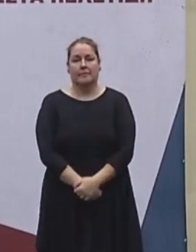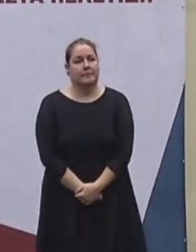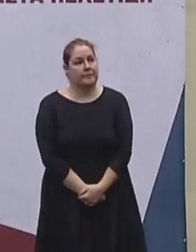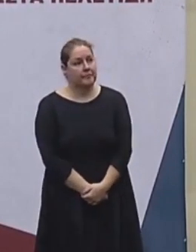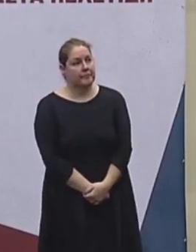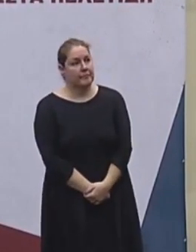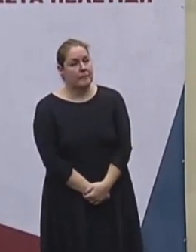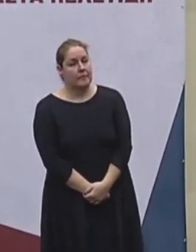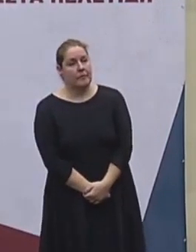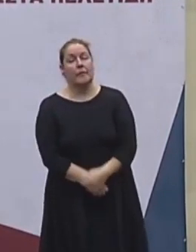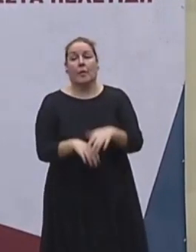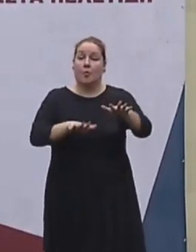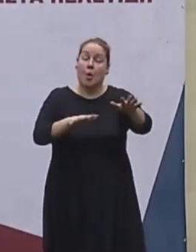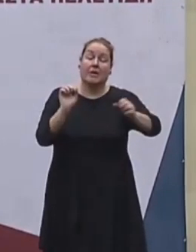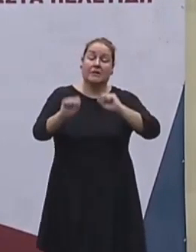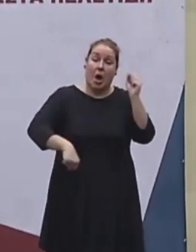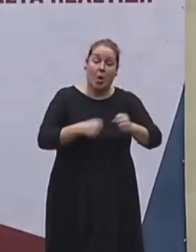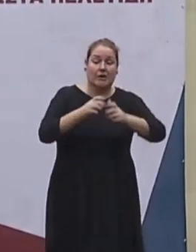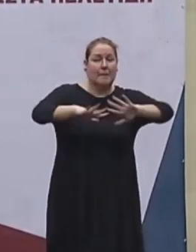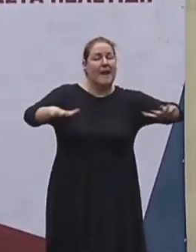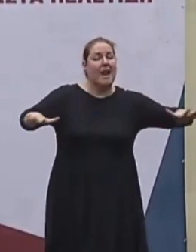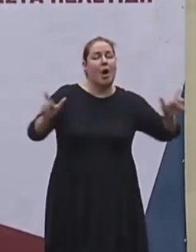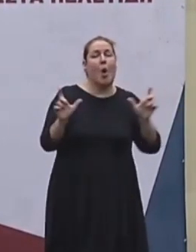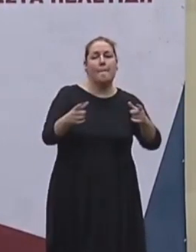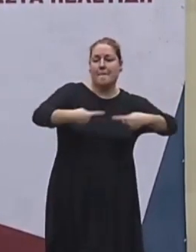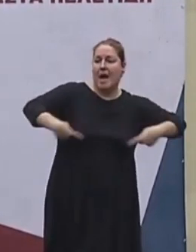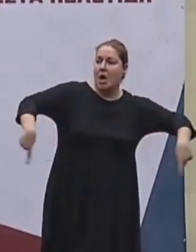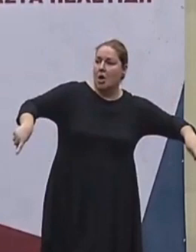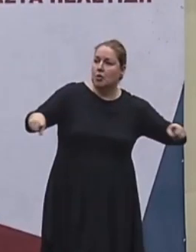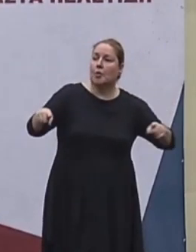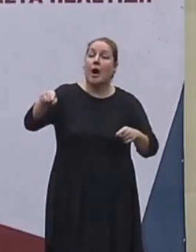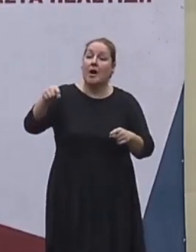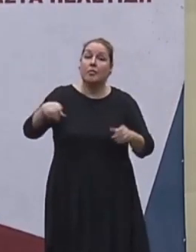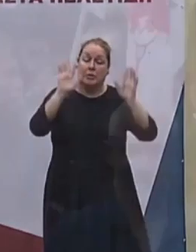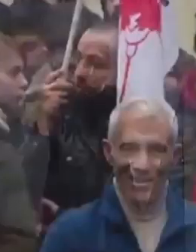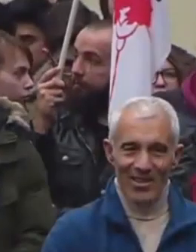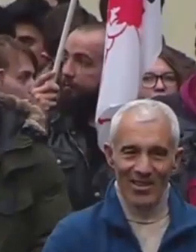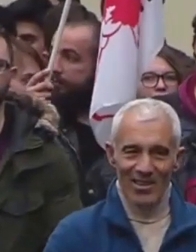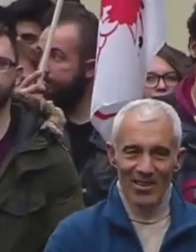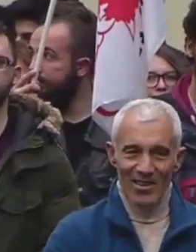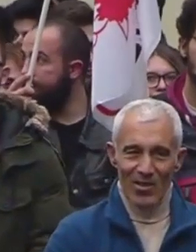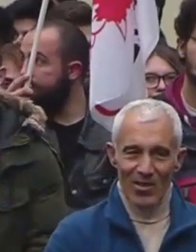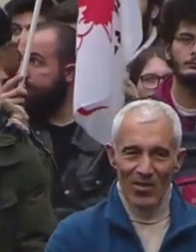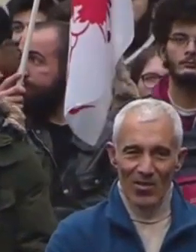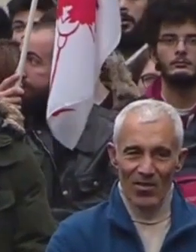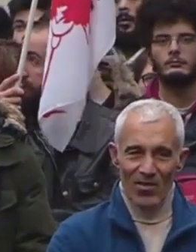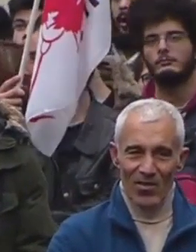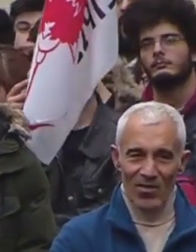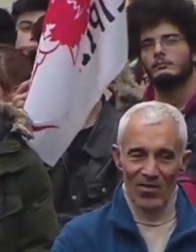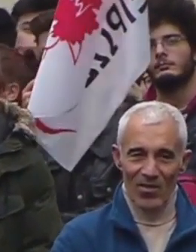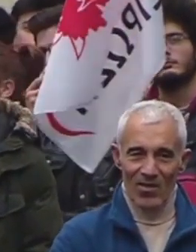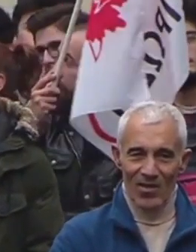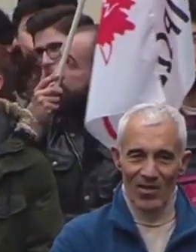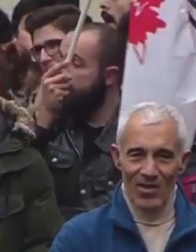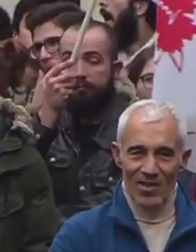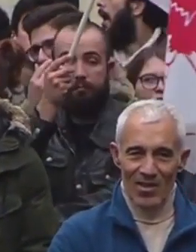Τις πορείες και τους αγώνες για το παραλιακό μέτωπο που οδήγησαν και στην τελική απόδοσή του. Την μαχητική